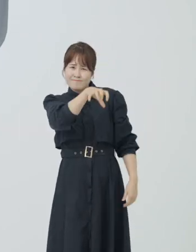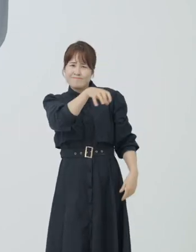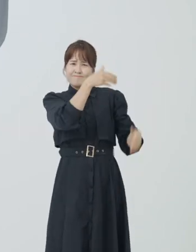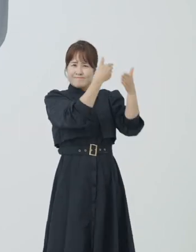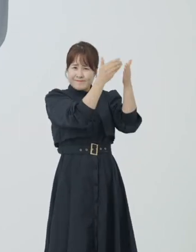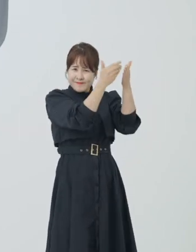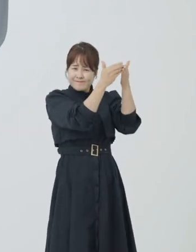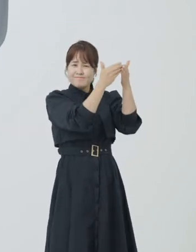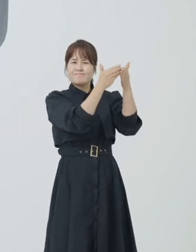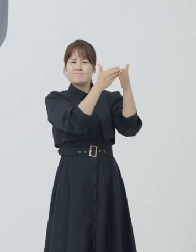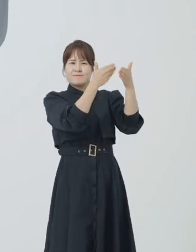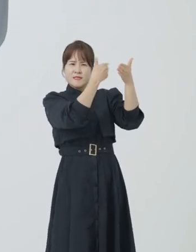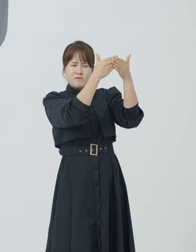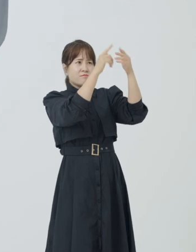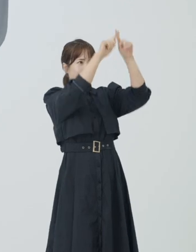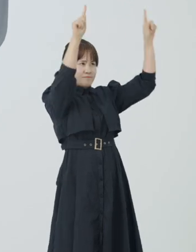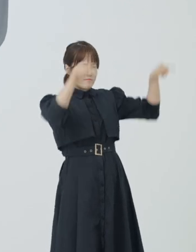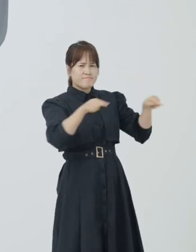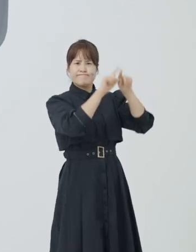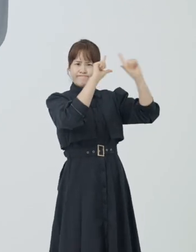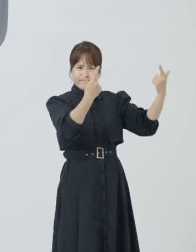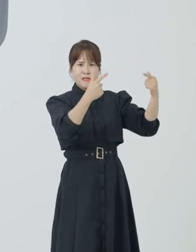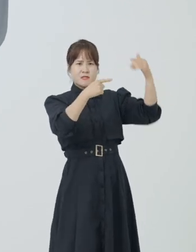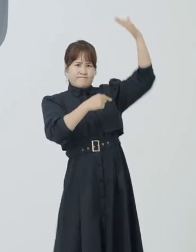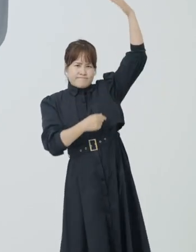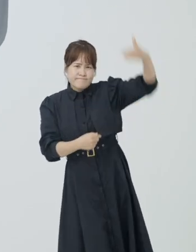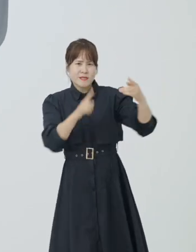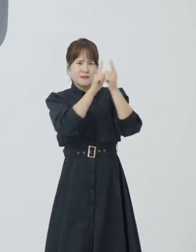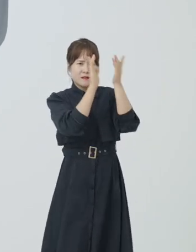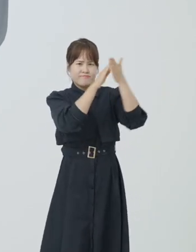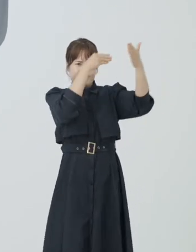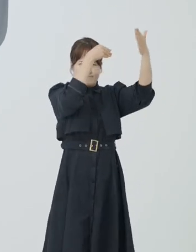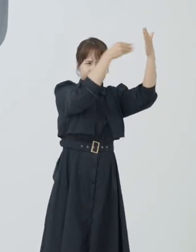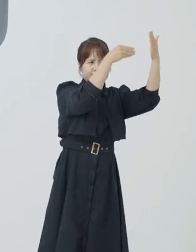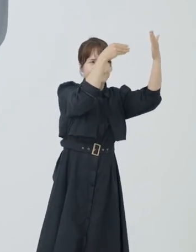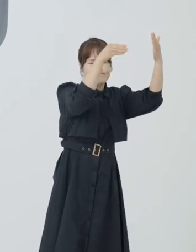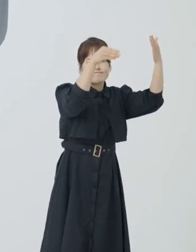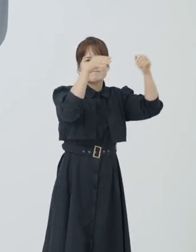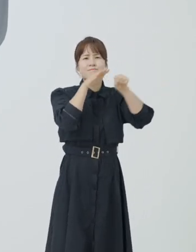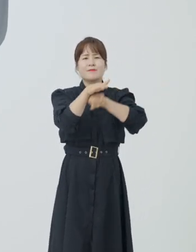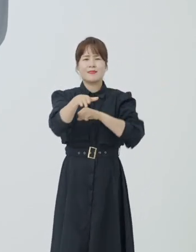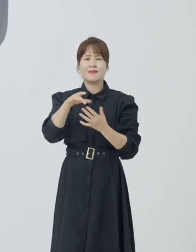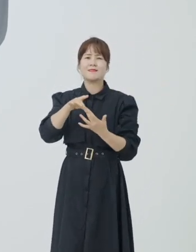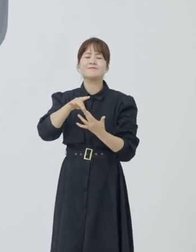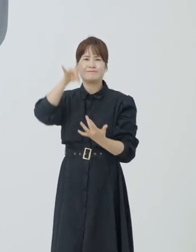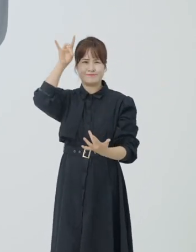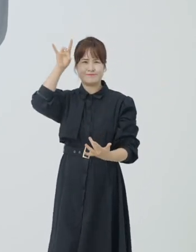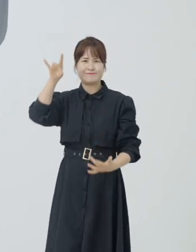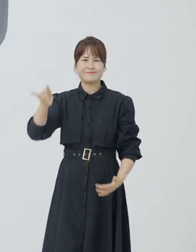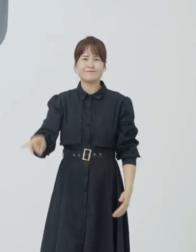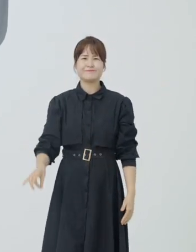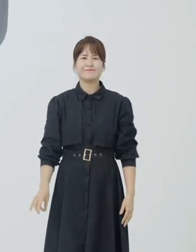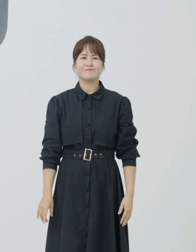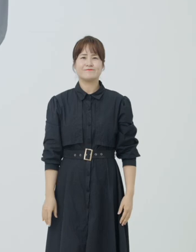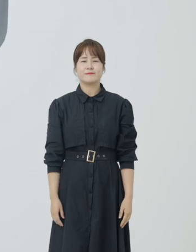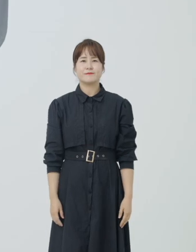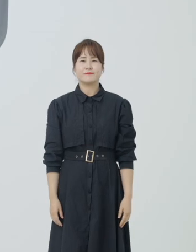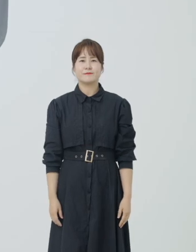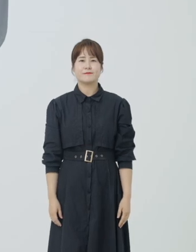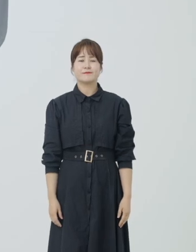공간에서 캔버스가 아닌 벽에 직접 큰 붓자국을 찍는 방식을 선택했습니다.